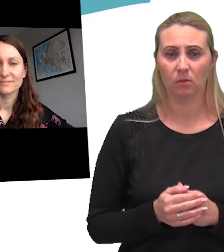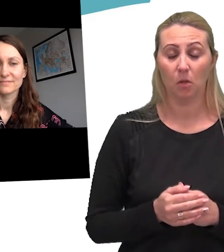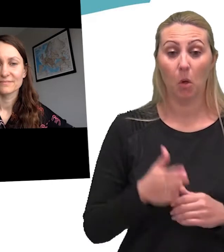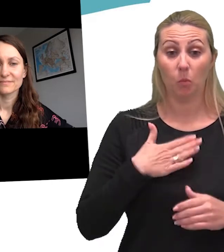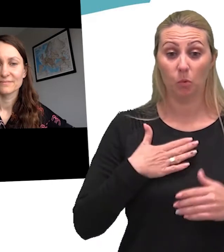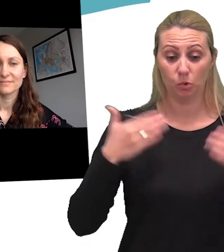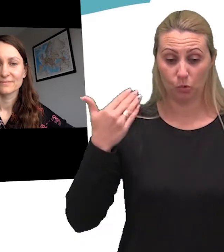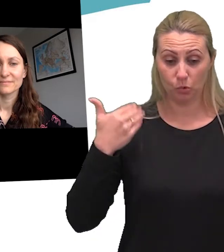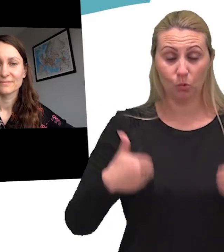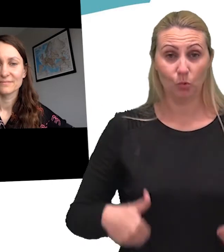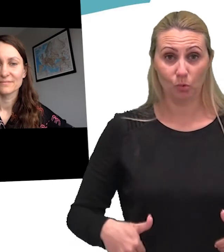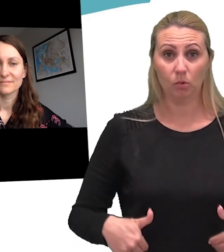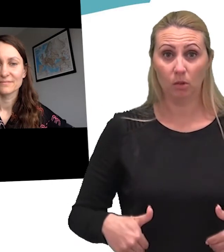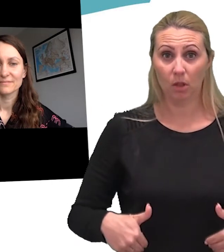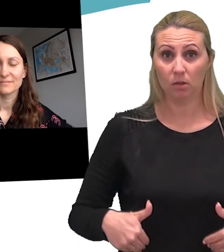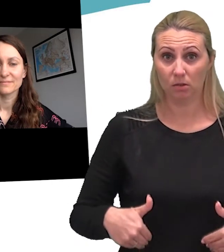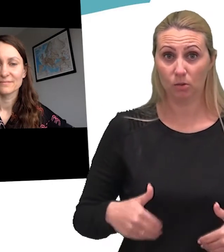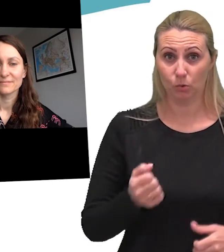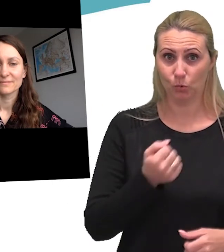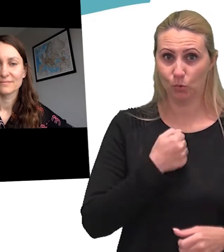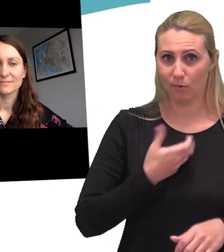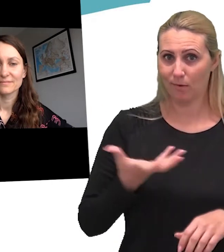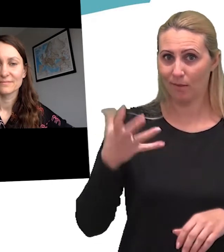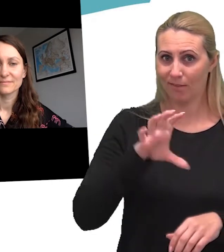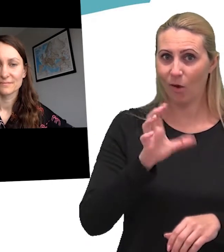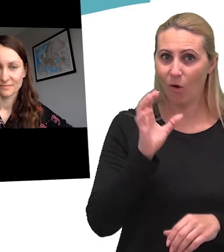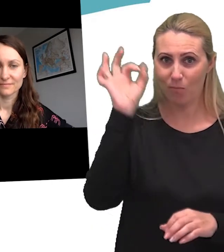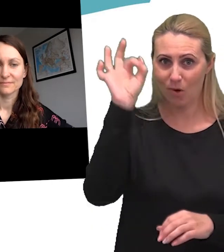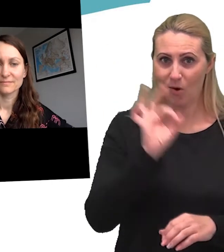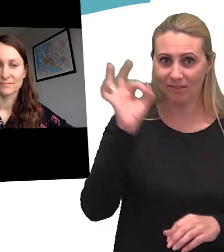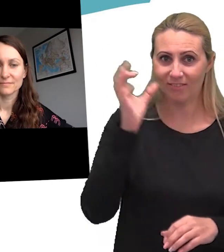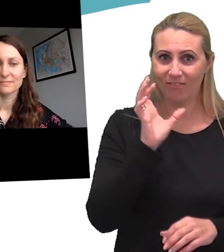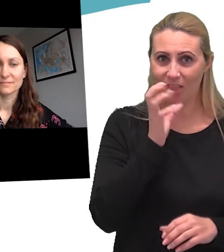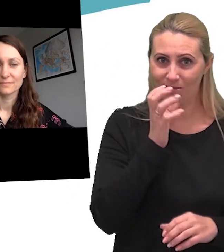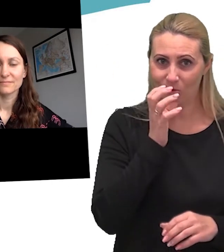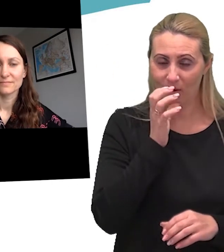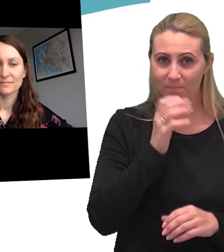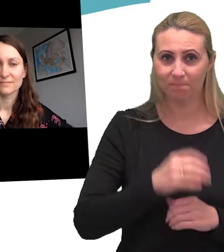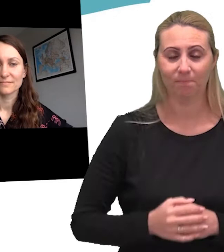Mūsų kūnas labai didelė dalim susidaro iš vandens. Ir